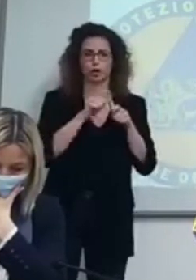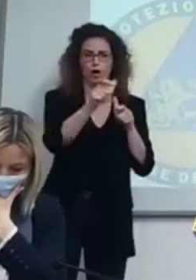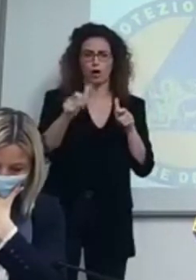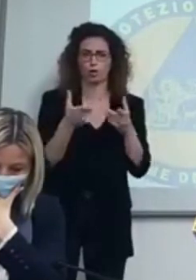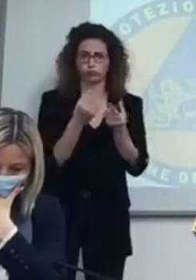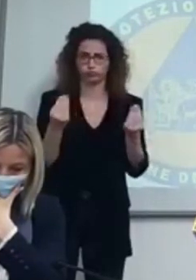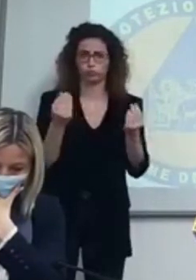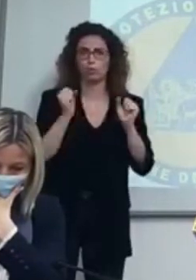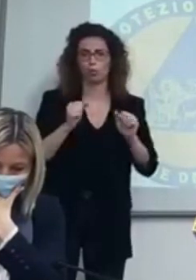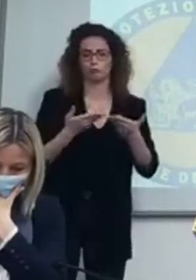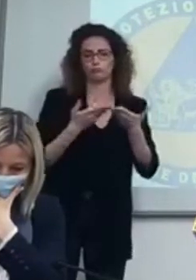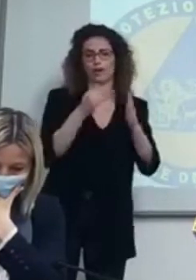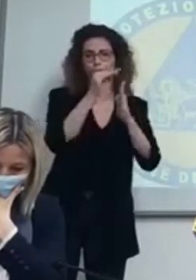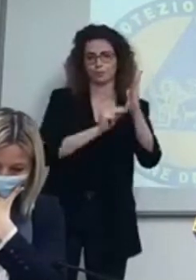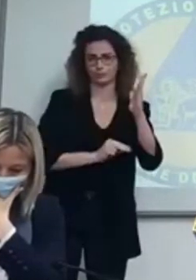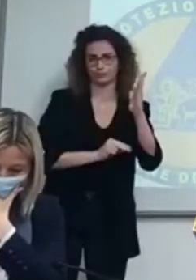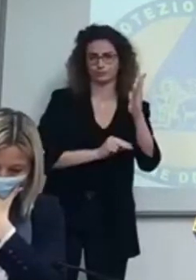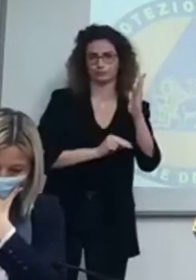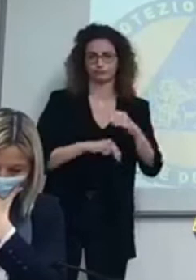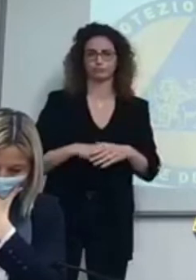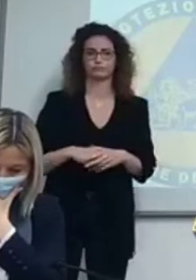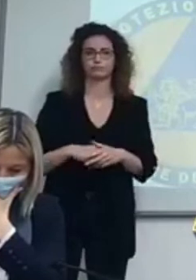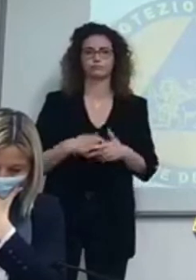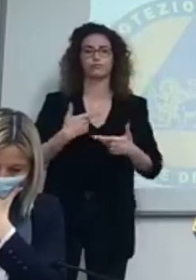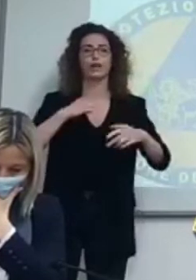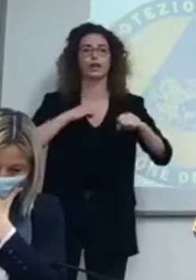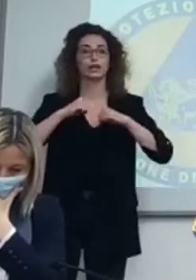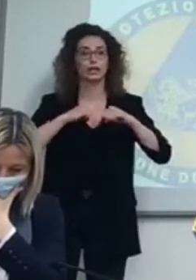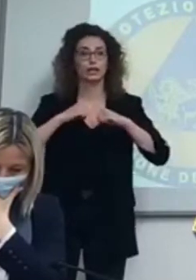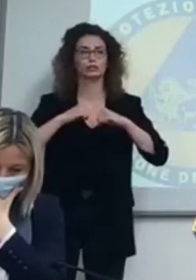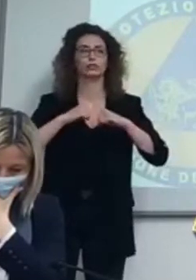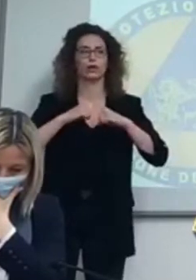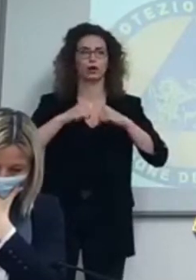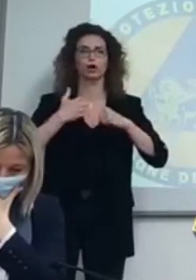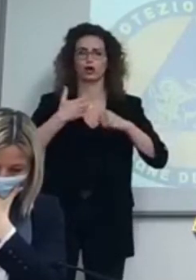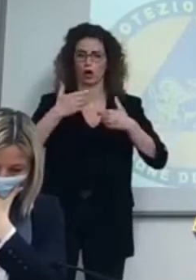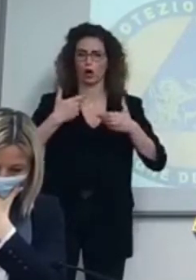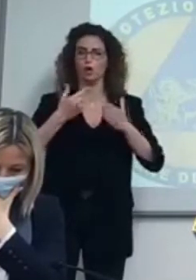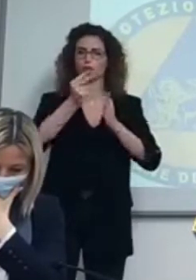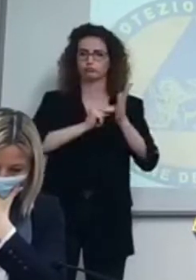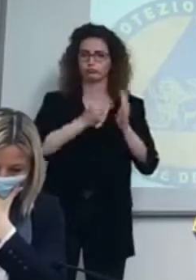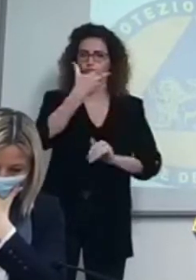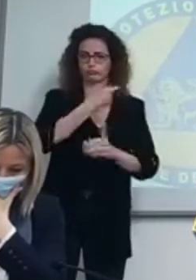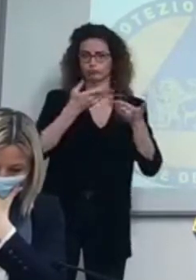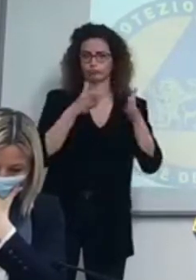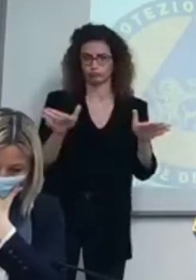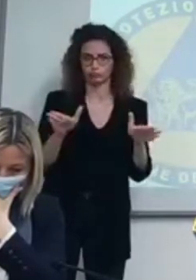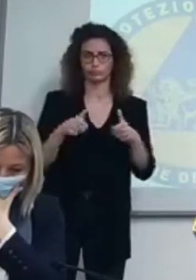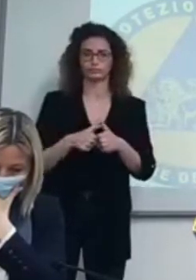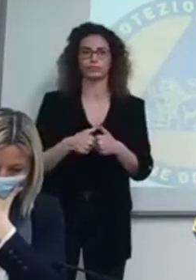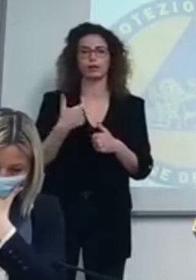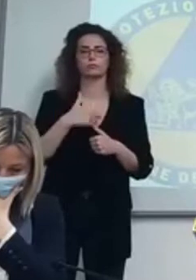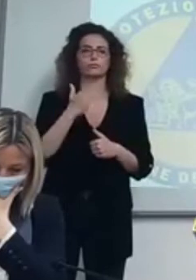la prenotazione. E i direttori aprono ancora agende vaccinali. Ecco,